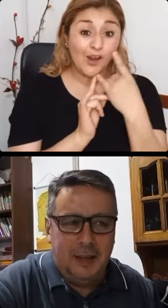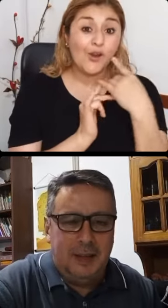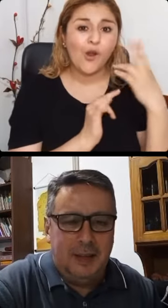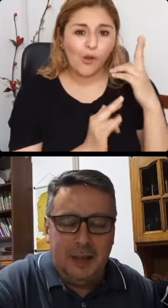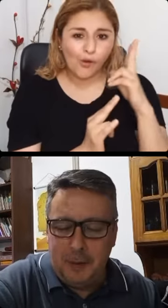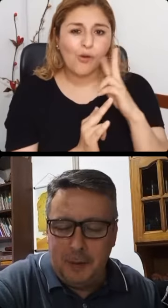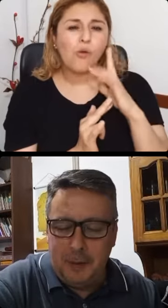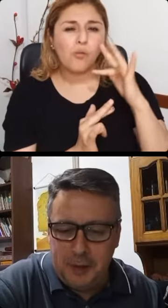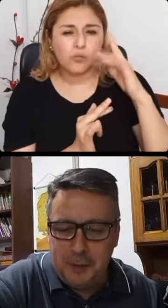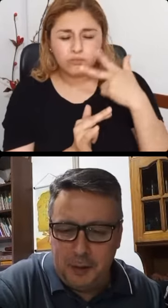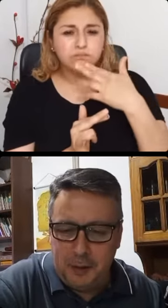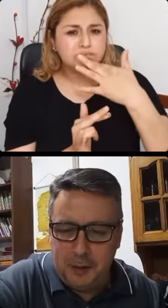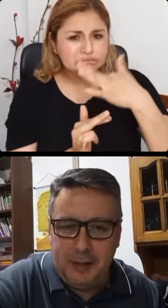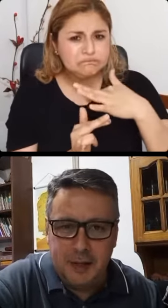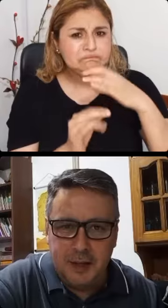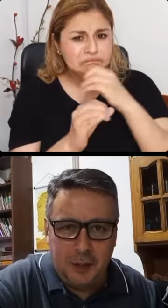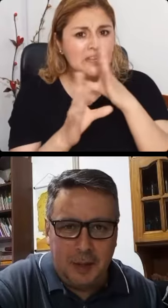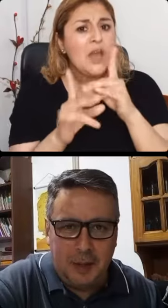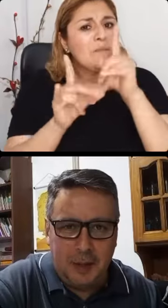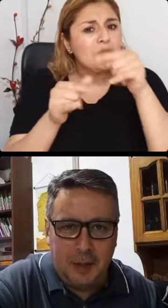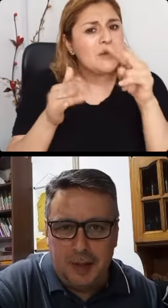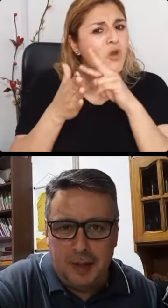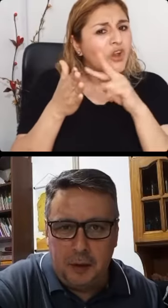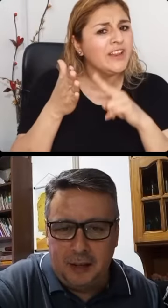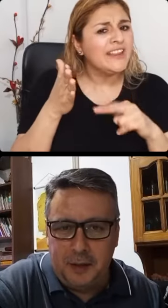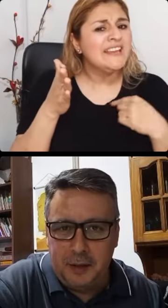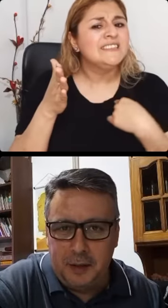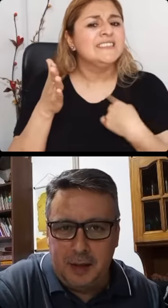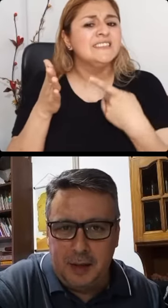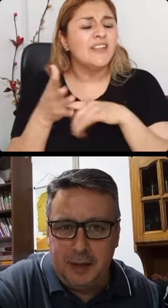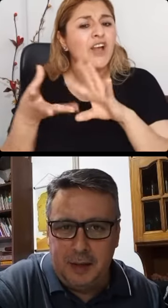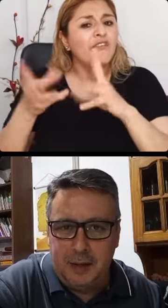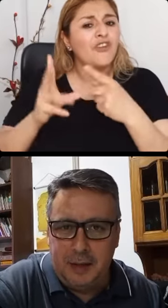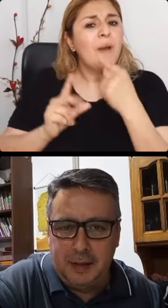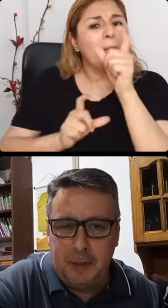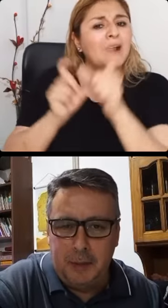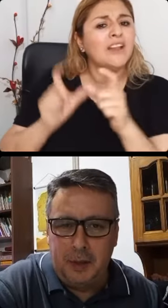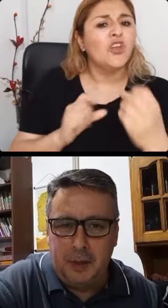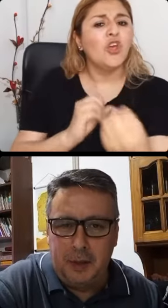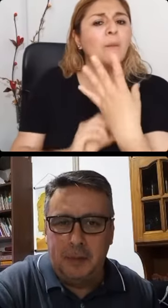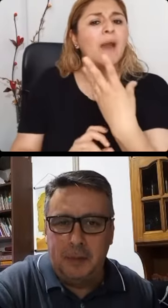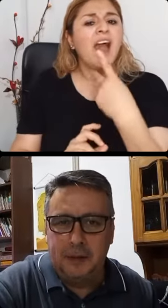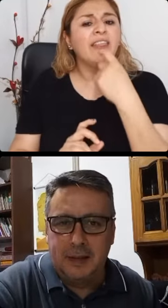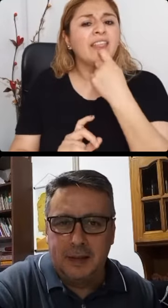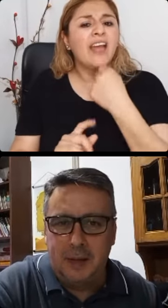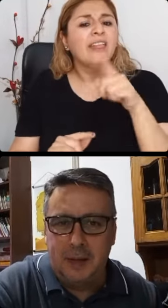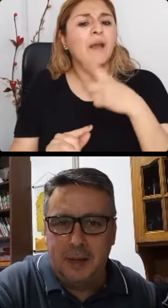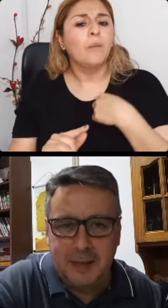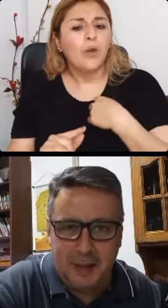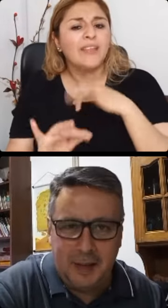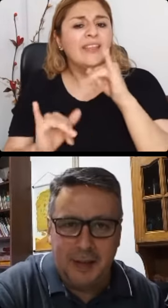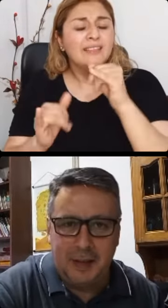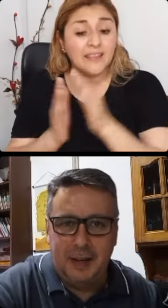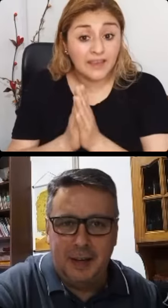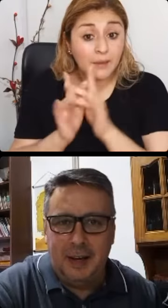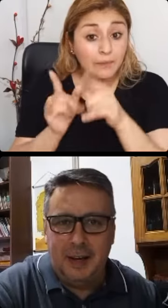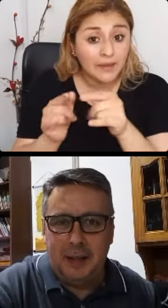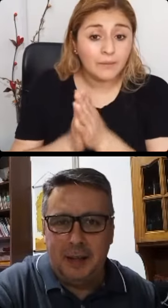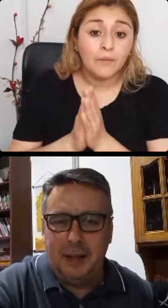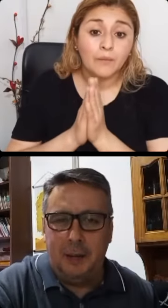y estaba escuchando y leyendo también los comentarios que estaban poniendo los amigos, las amigas ahí acerca